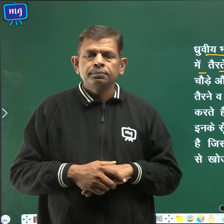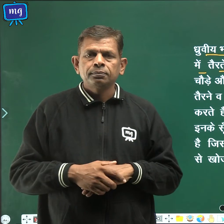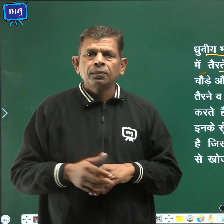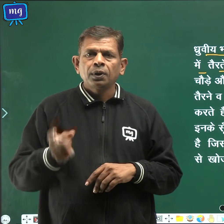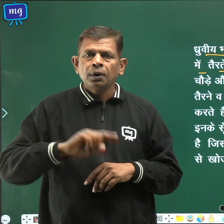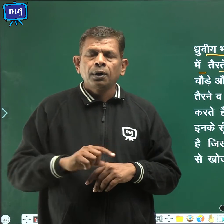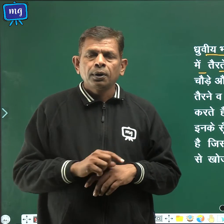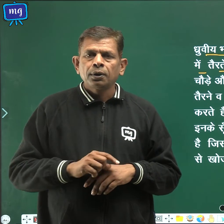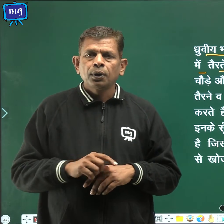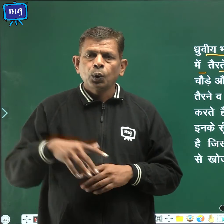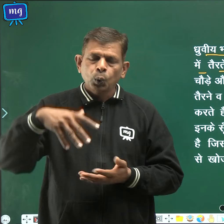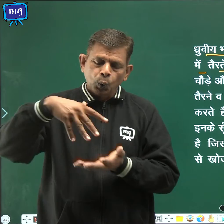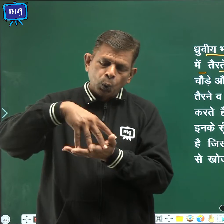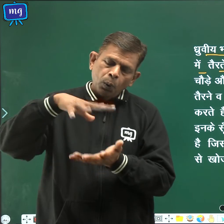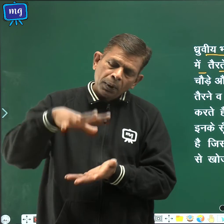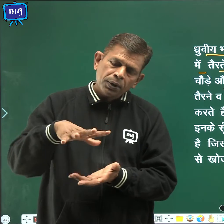इनके पंजे